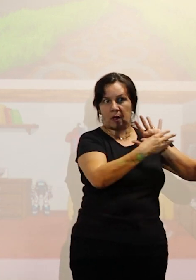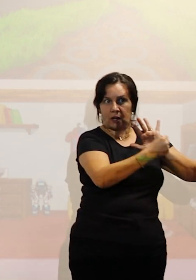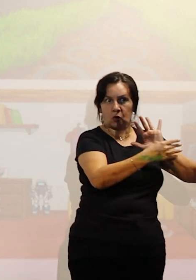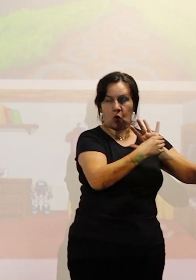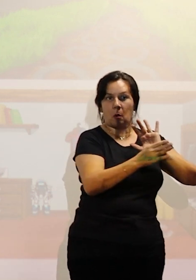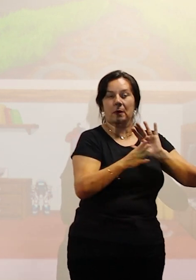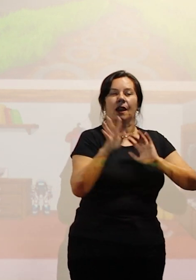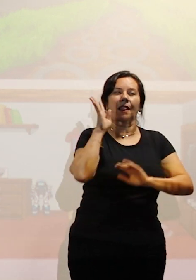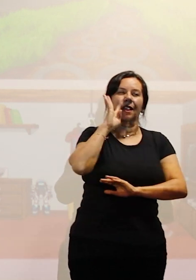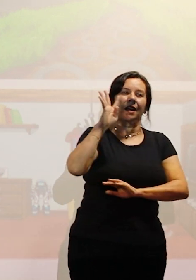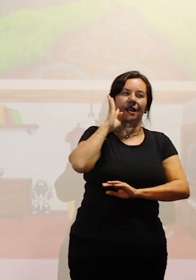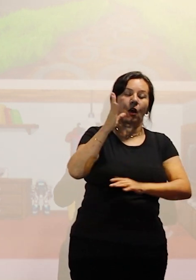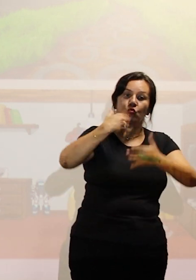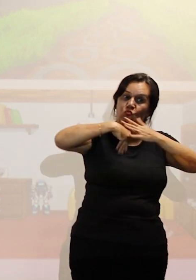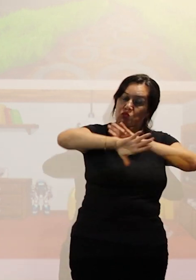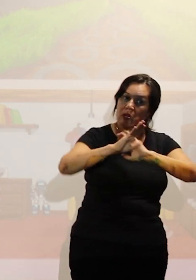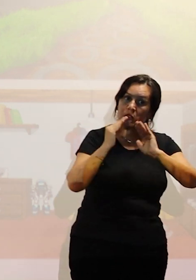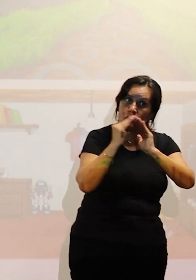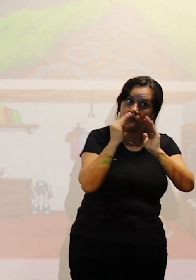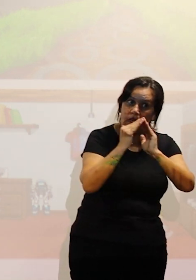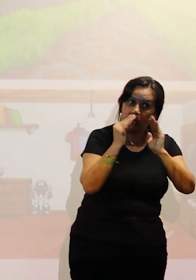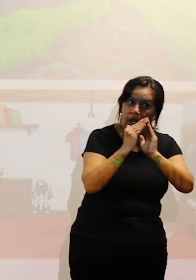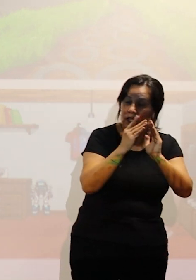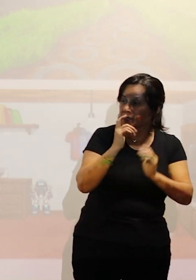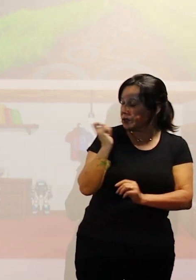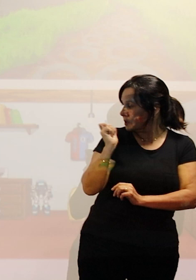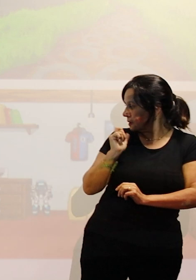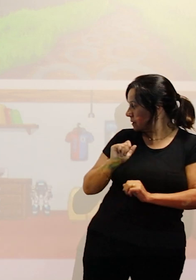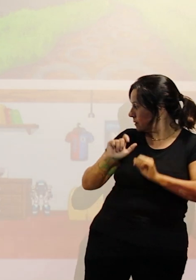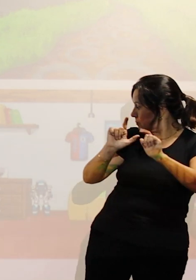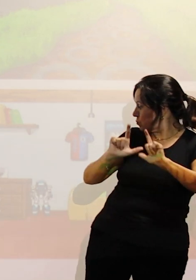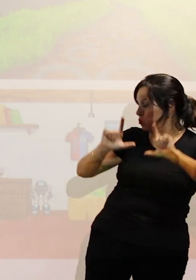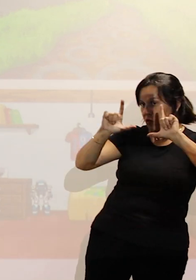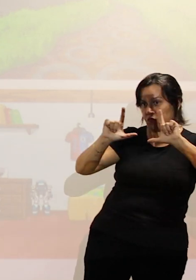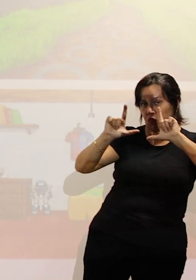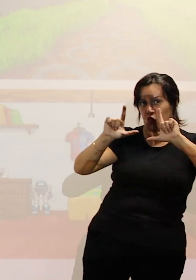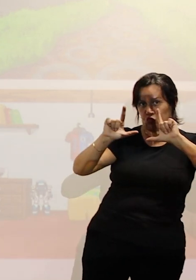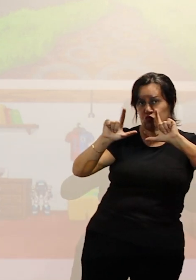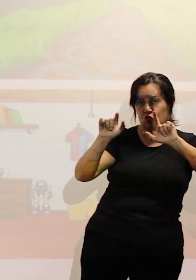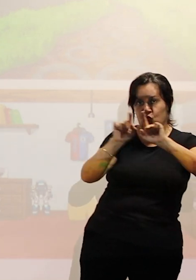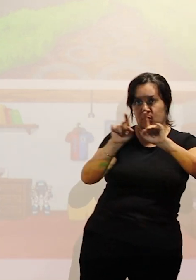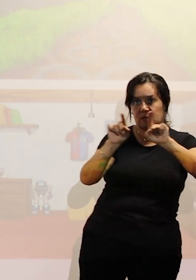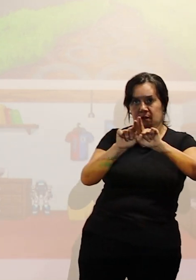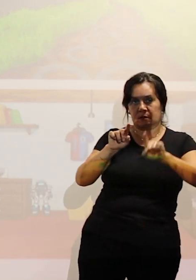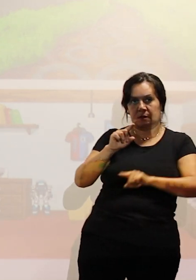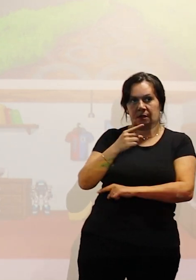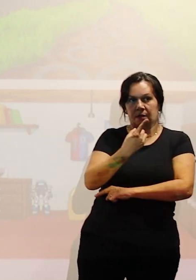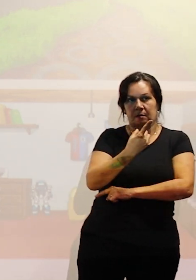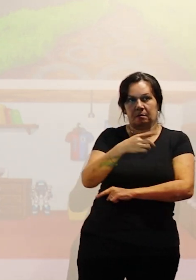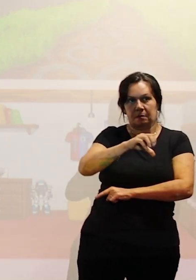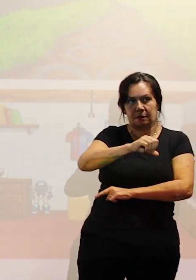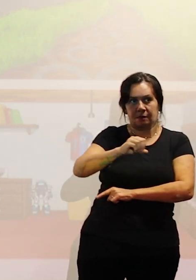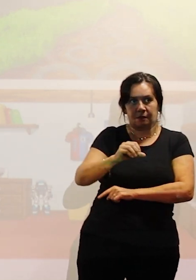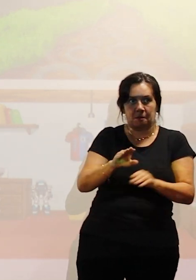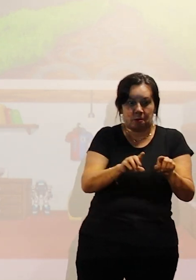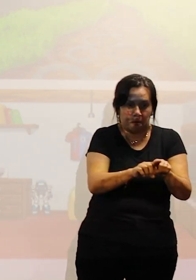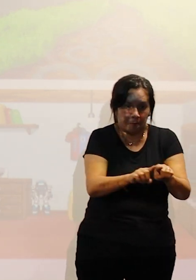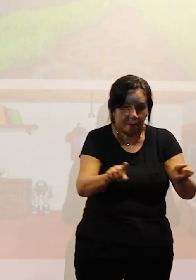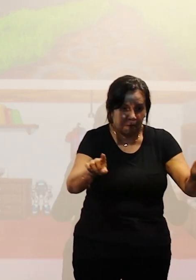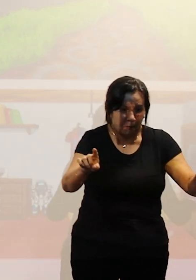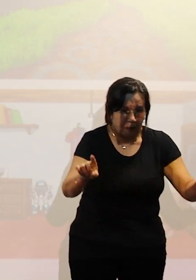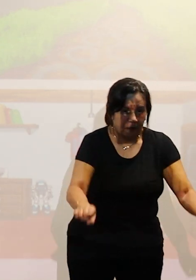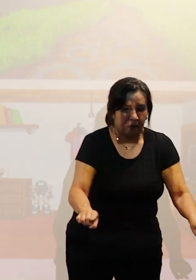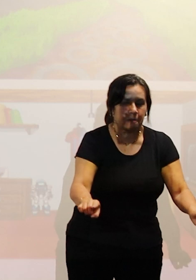Pedro Augusto, como um pôster do Mega Man X, porque foi no meio dos anos 90 que o Mega Man X foi lançado, uma coxa das Tartarugas